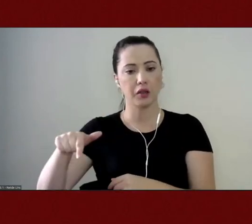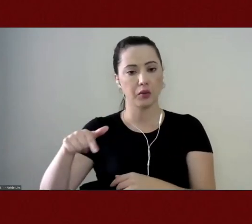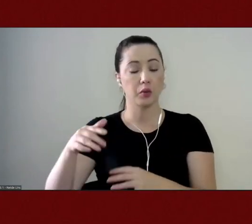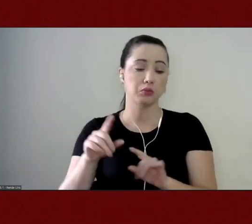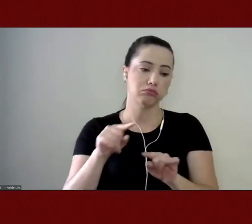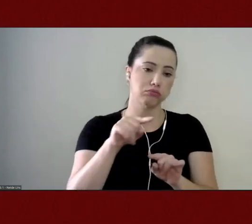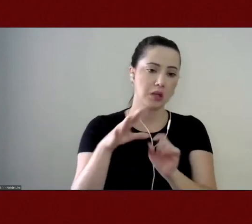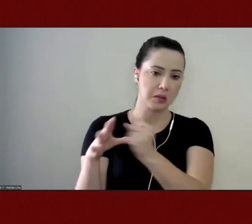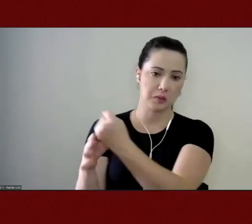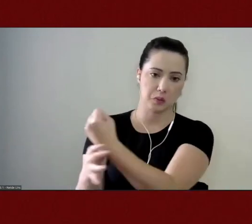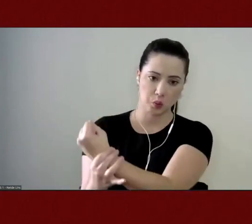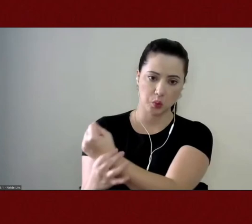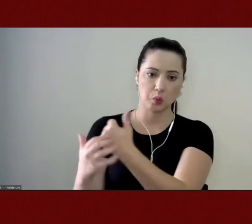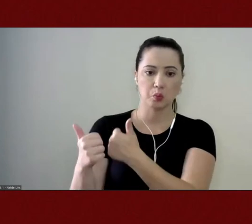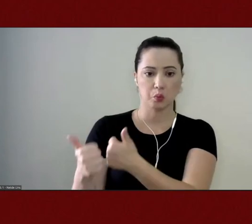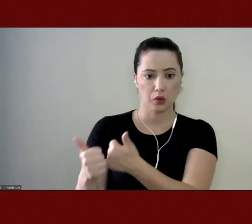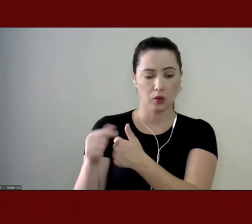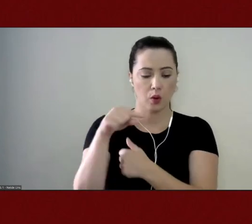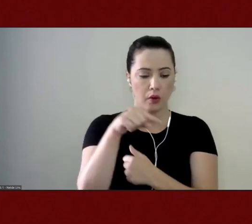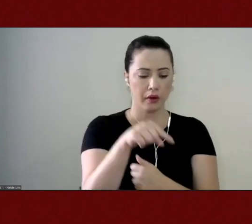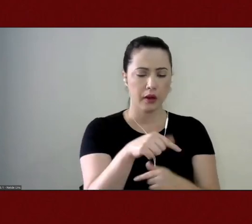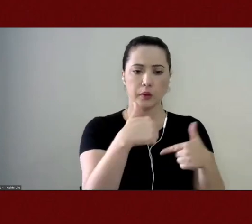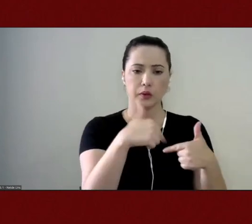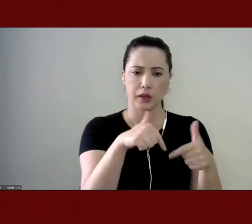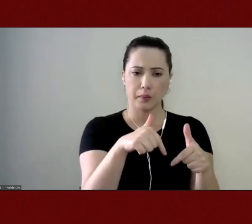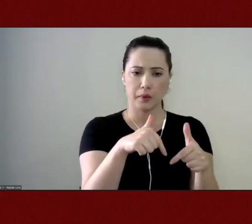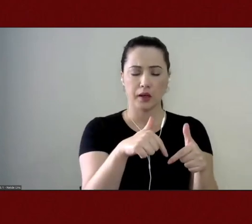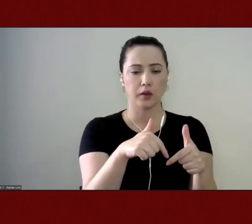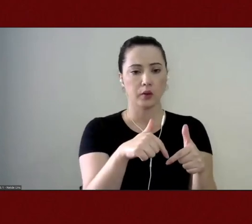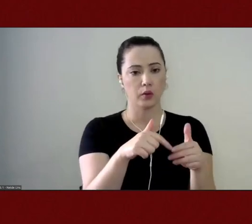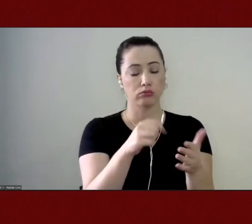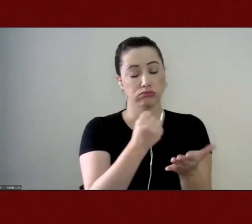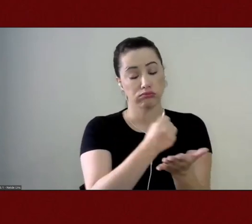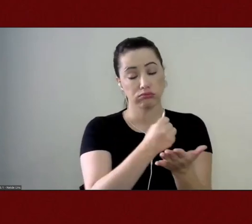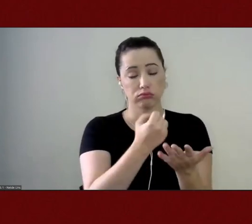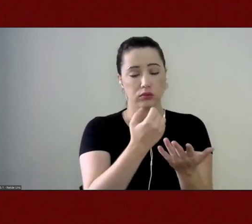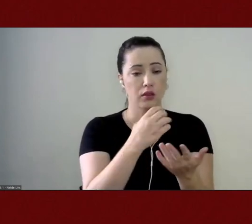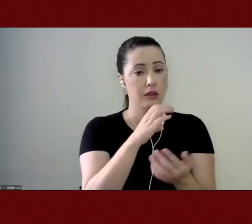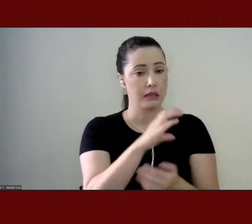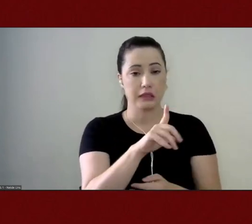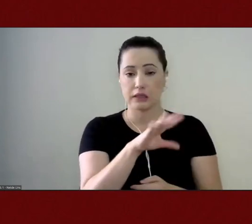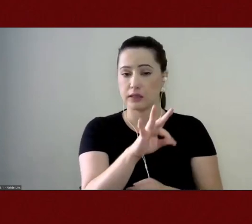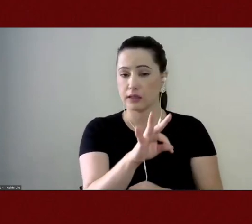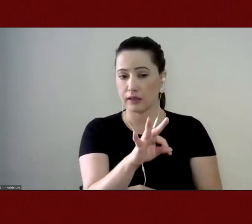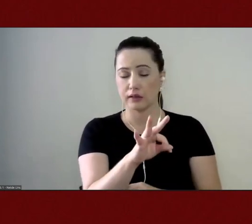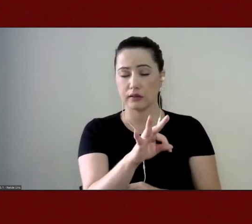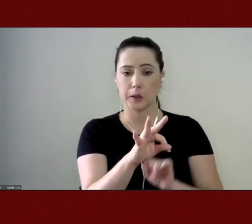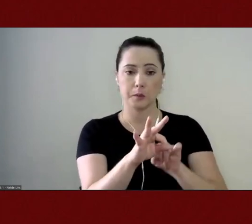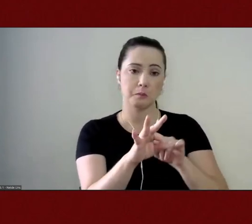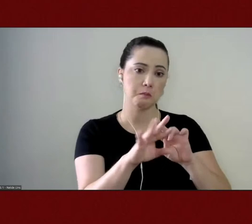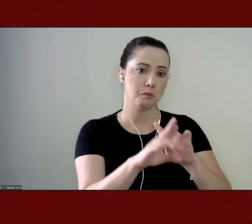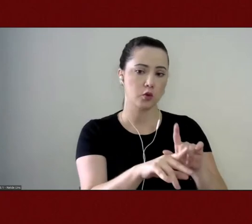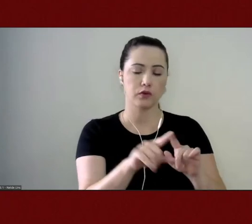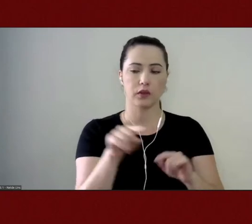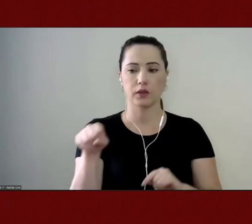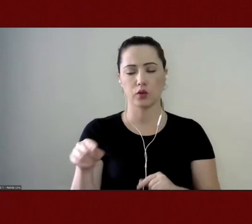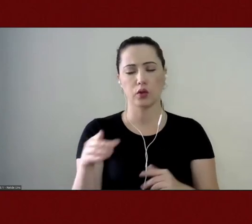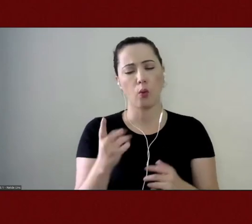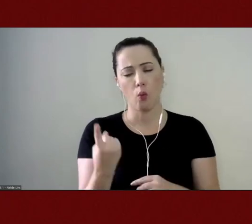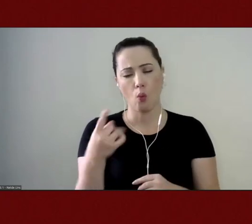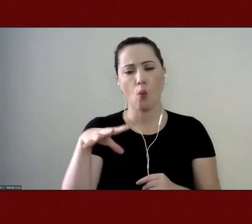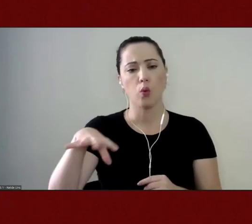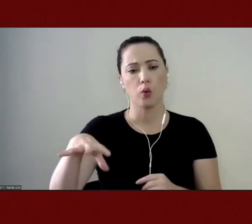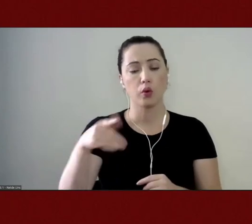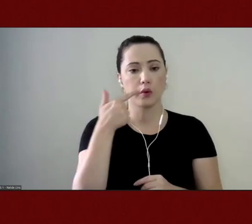brasileiros, onde uns conseguem ter condições de trabalho, melhorias nas suas